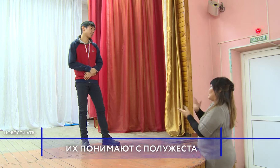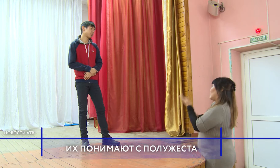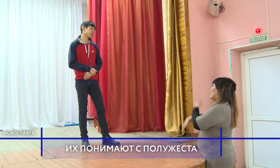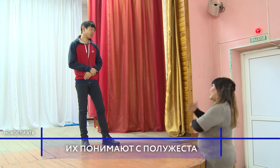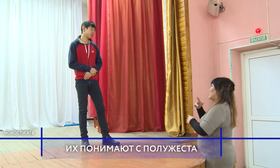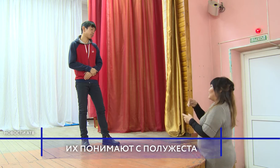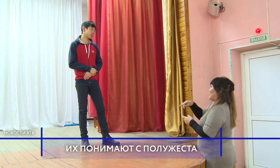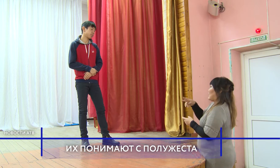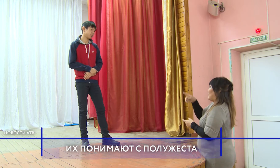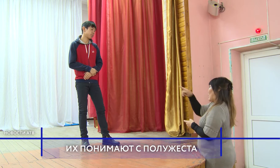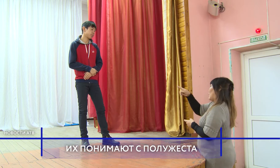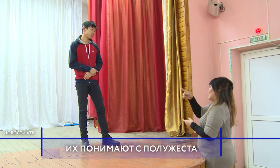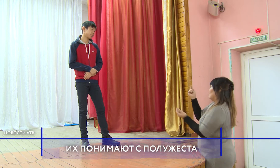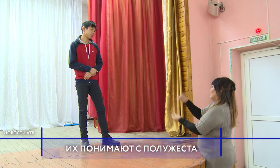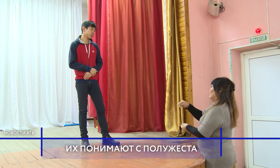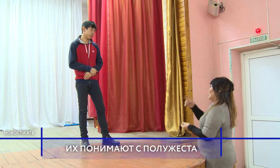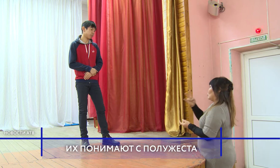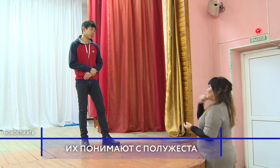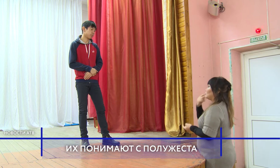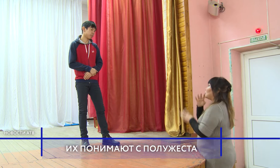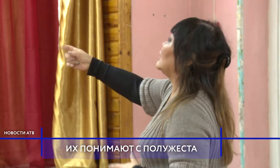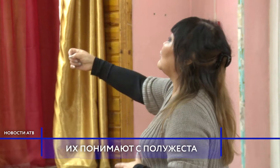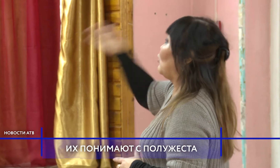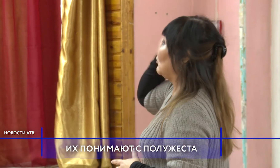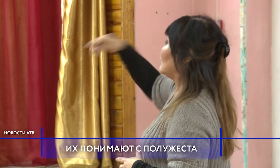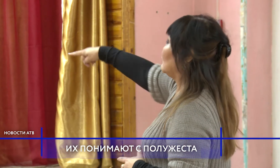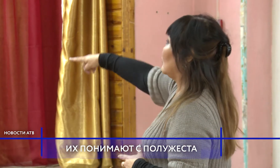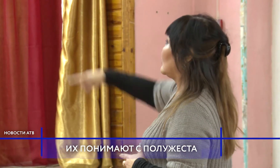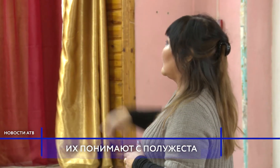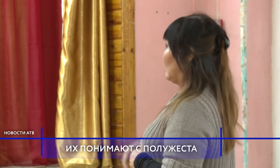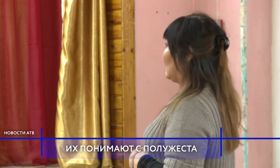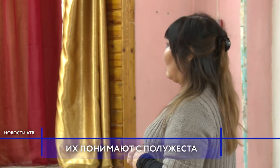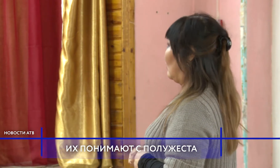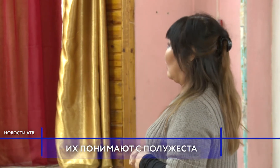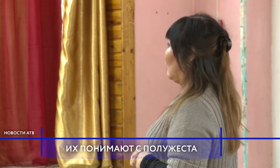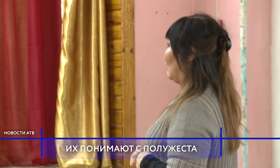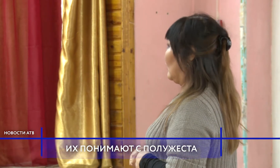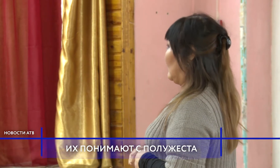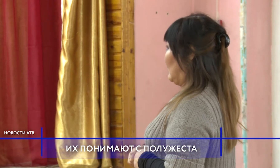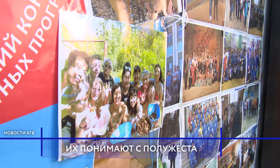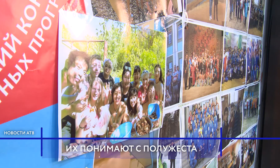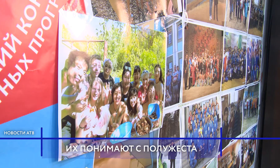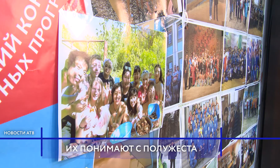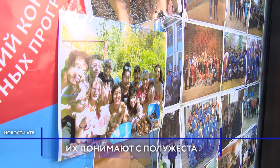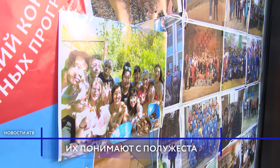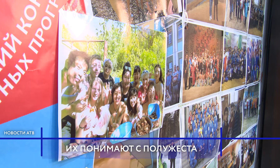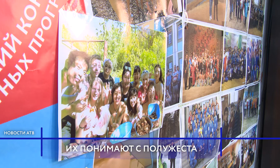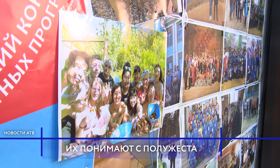нуждающимся людям в нашей республике. Только в обществе глухих таких насчитывается 800 человек. Итого один сурдопереводчик на 100 глухих, в то время